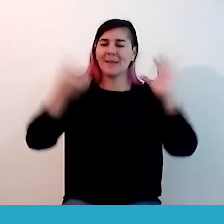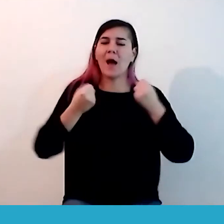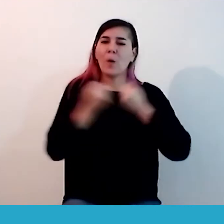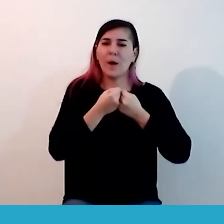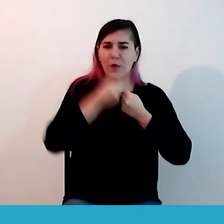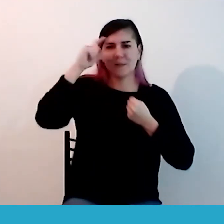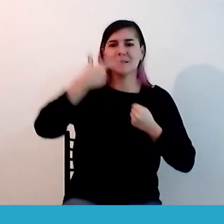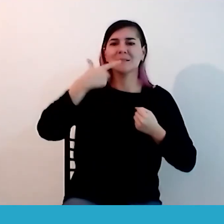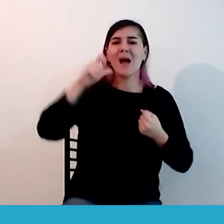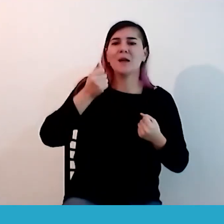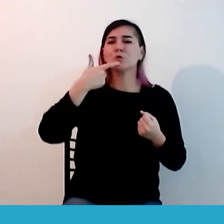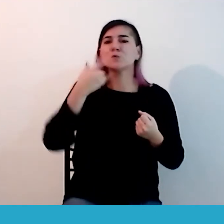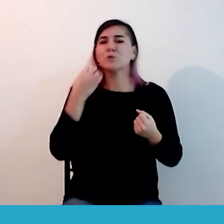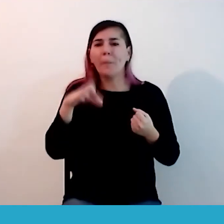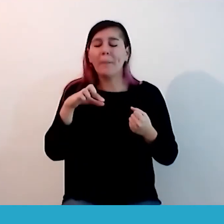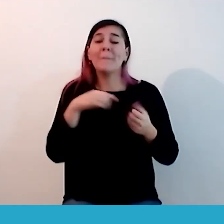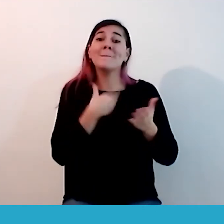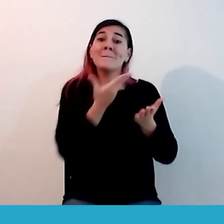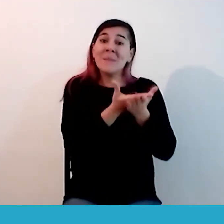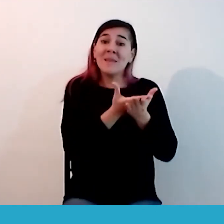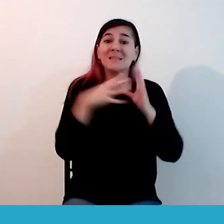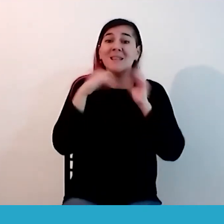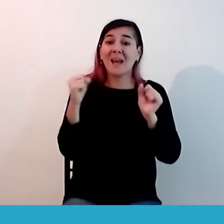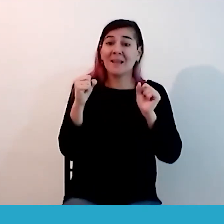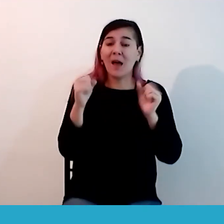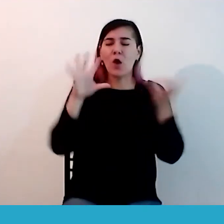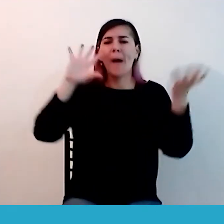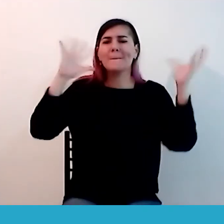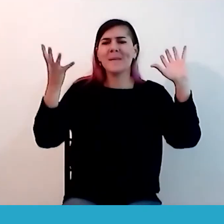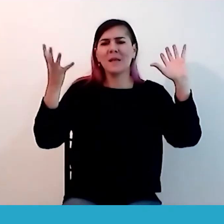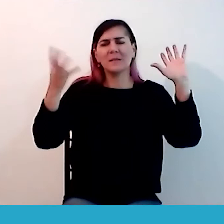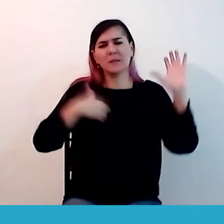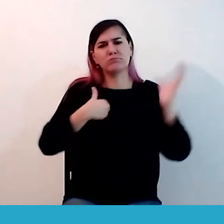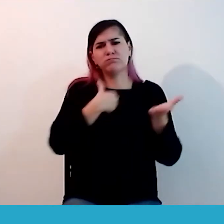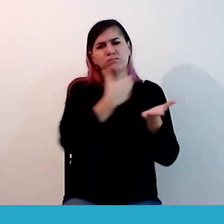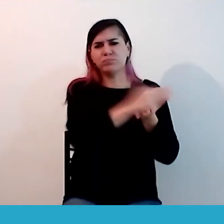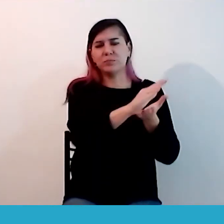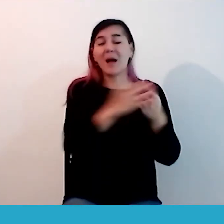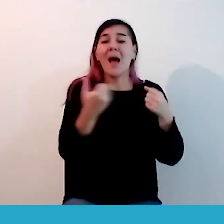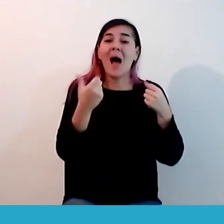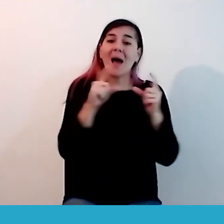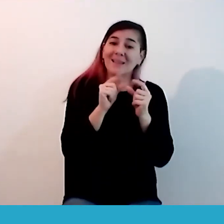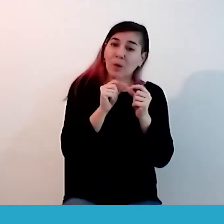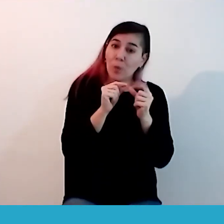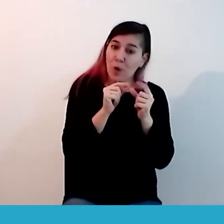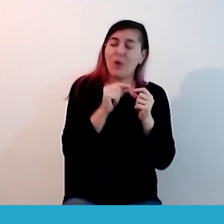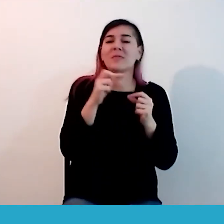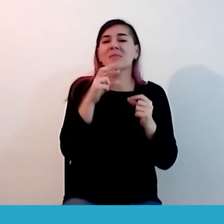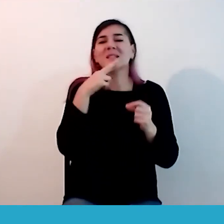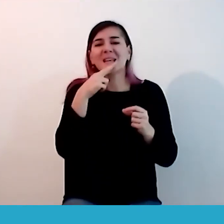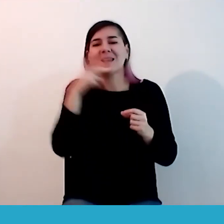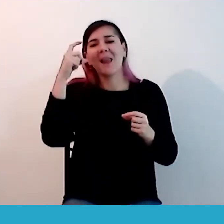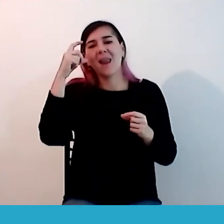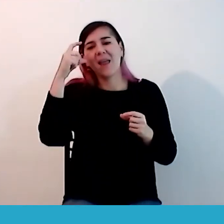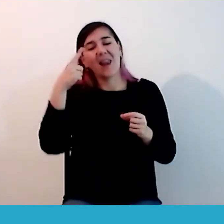Escazú. Solicita asimismo al Secretario de Ambiente proceda a rechazar el estudio de impacto ambiental de conformidad con el artículo 17 de la Ley